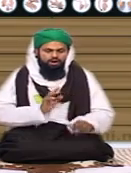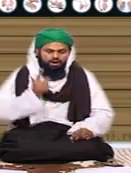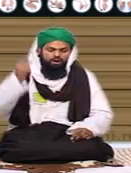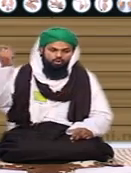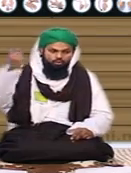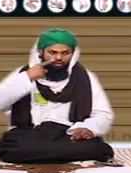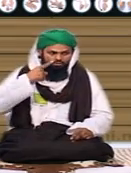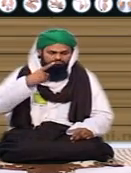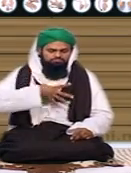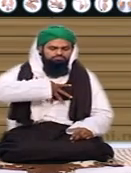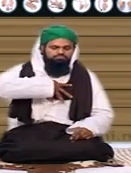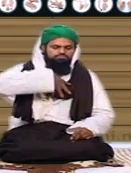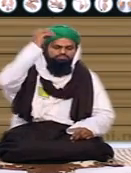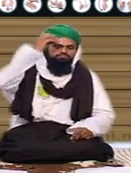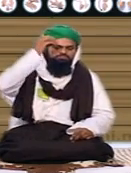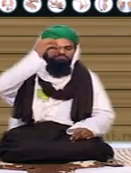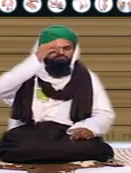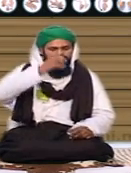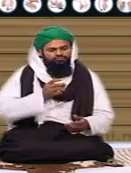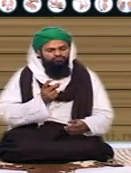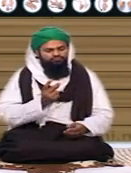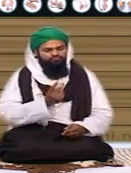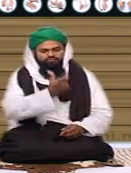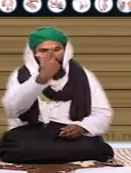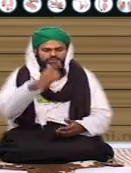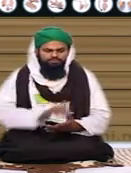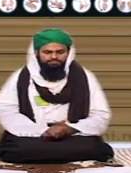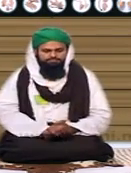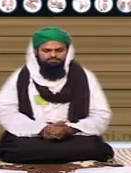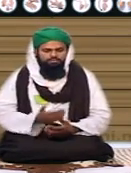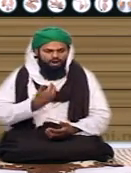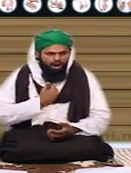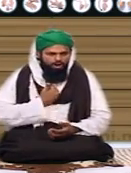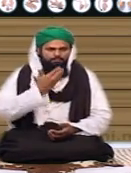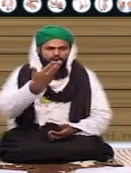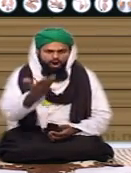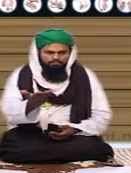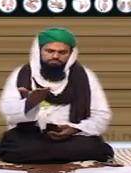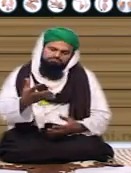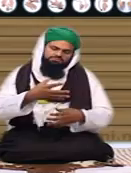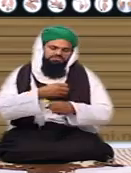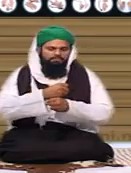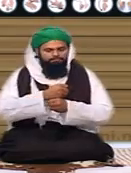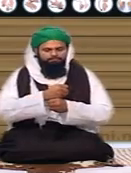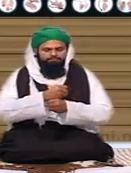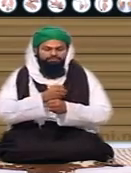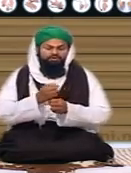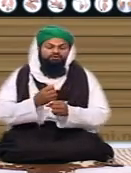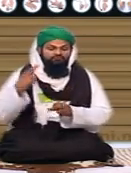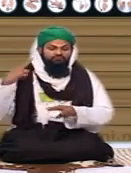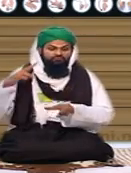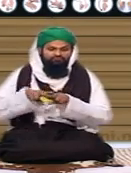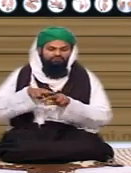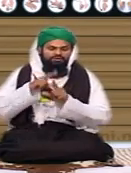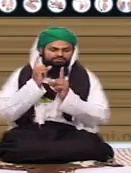کہ کب اشارہ ہو اور سزائے موت دے دی جائے، وہ آپ ہوں یا میں ہوں، فرشتے تعاقب میں